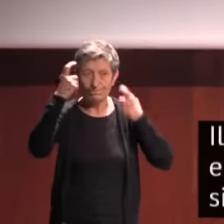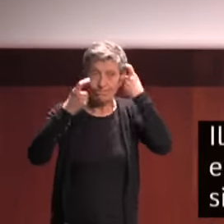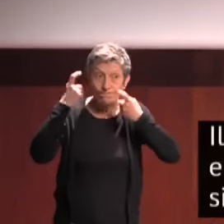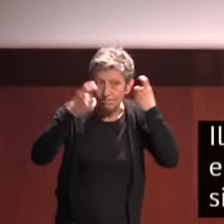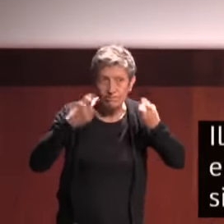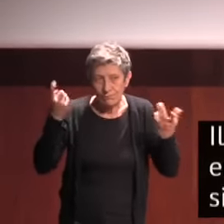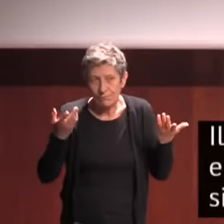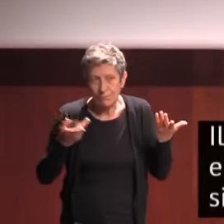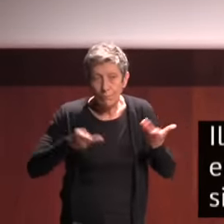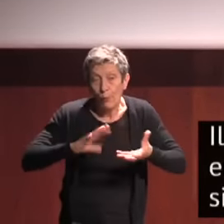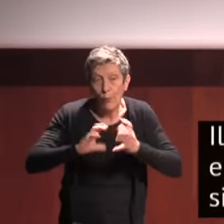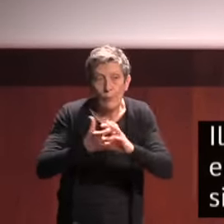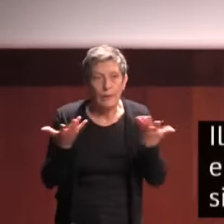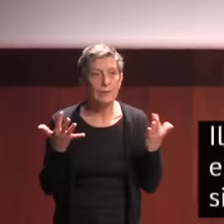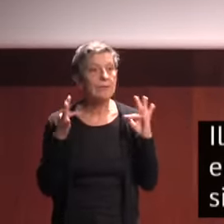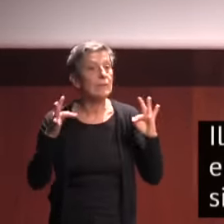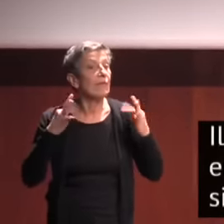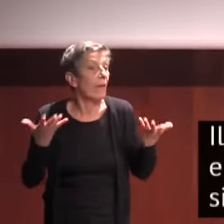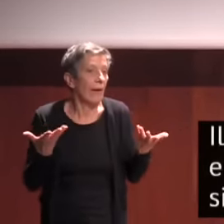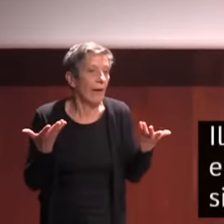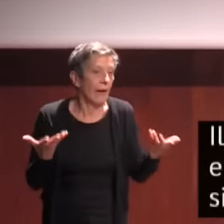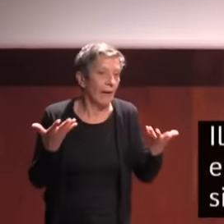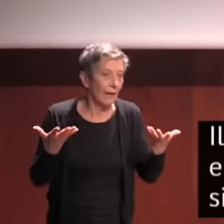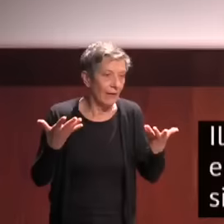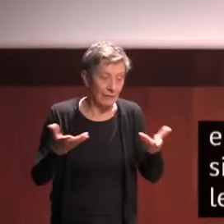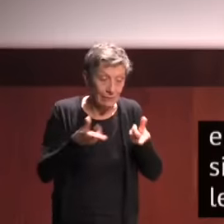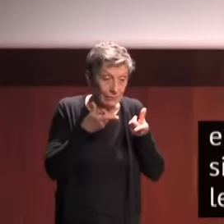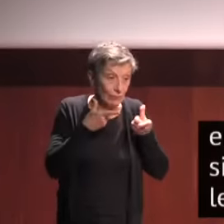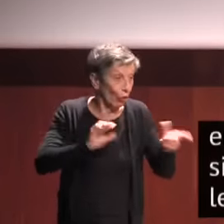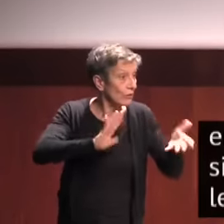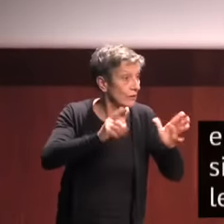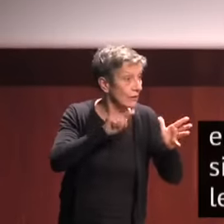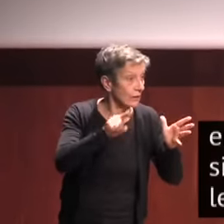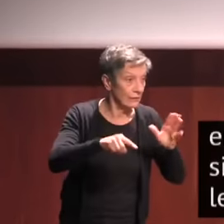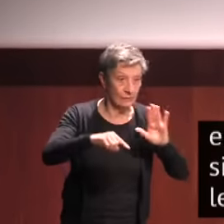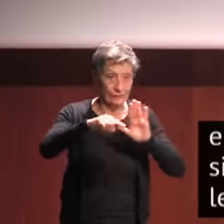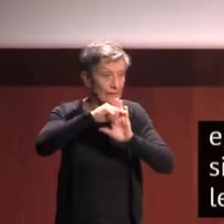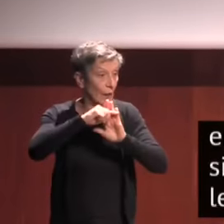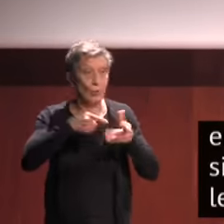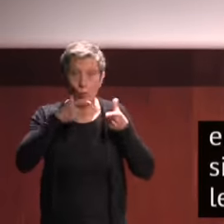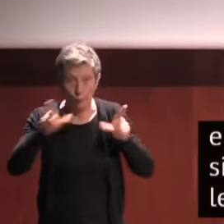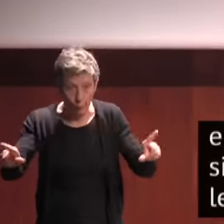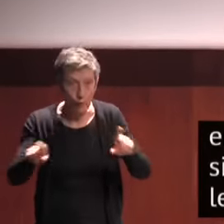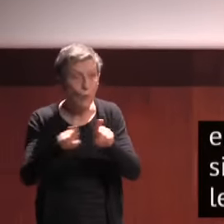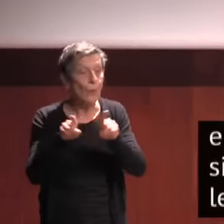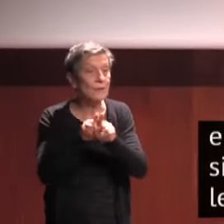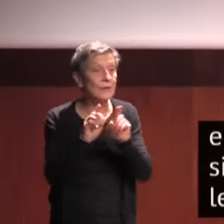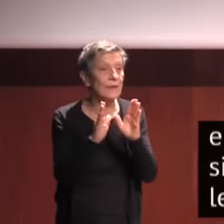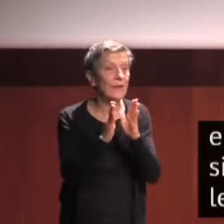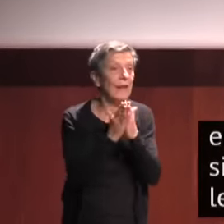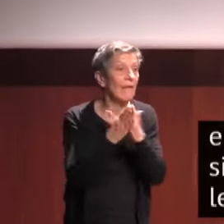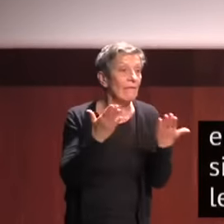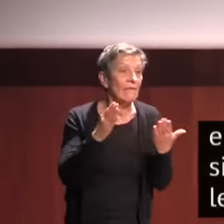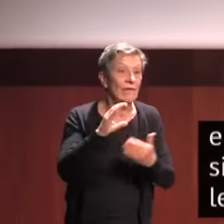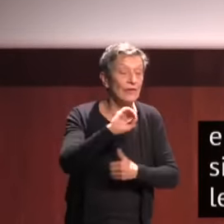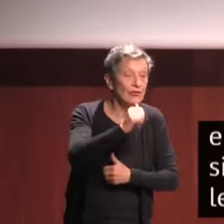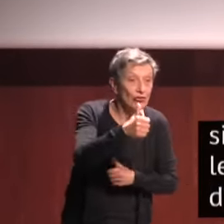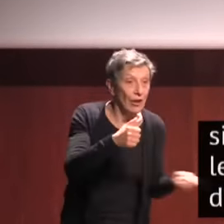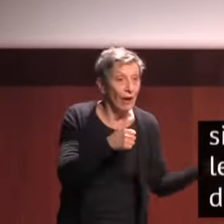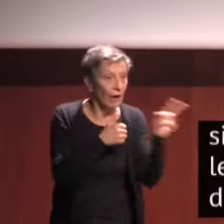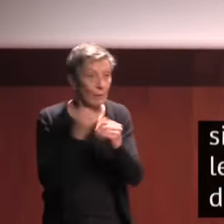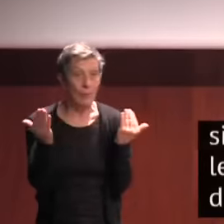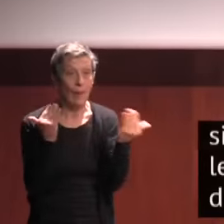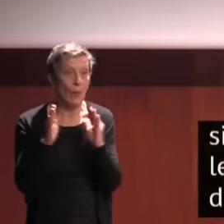simplement, déjà sur les statuts de la langue des signes parmi les langues, sur les statuts du livre digital vis-à-vis du livre papier, ce